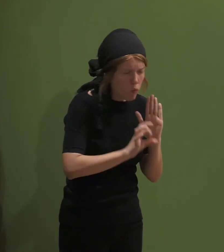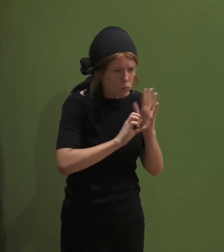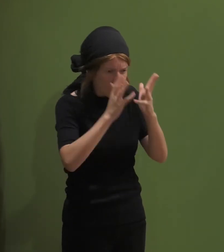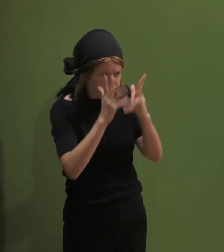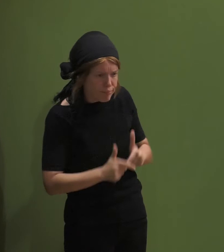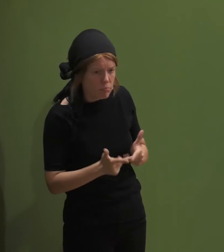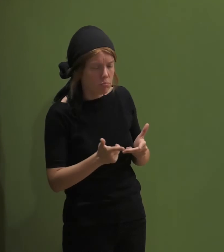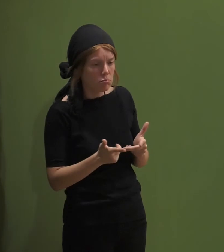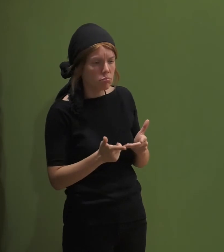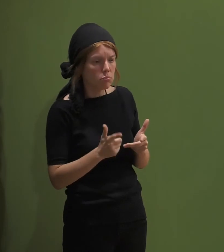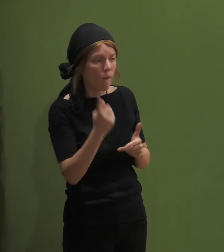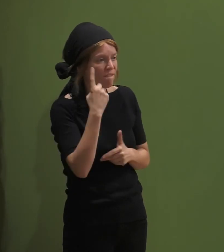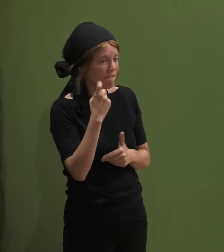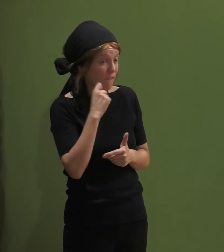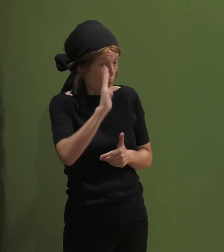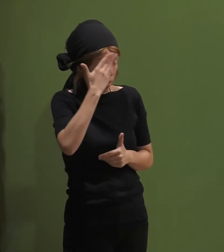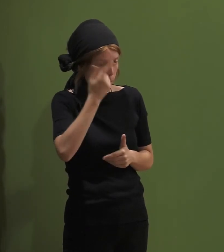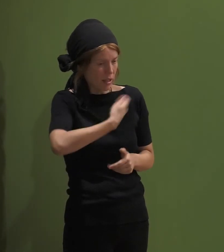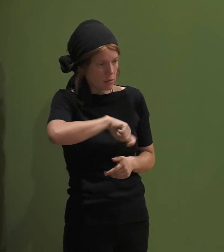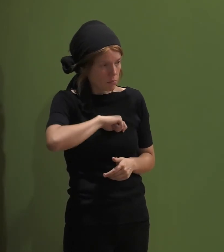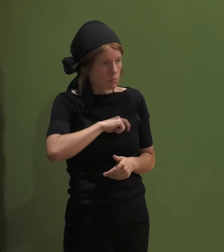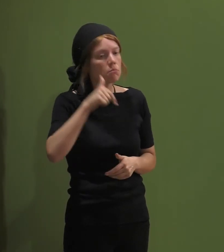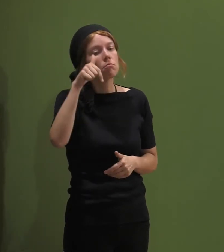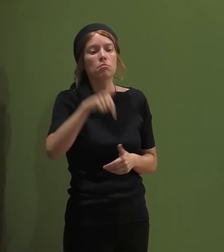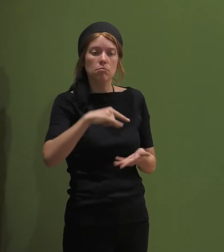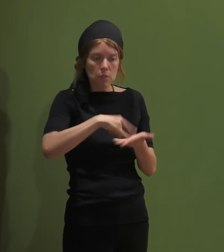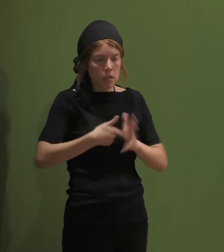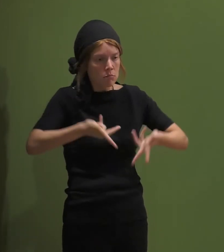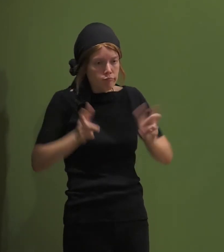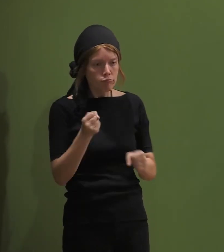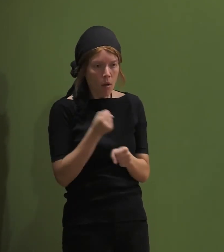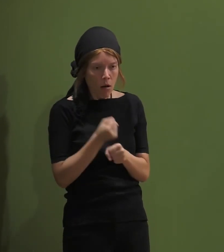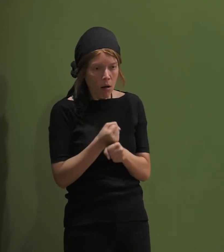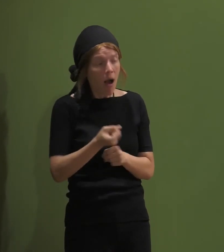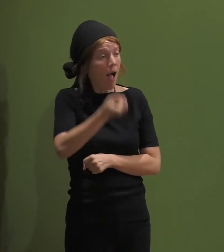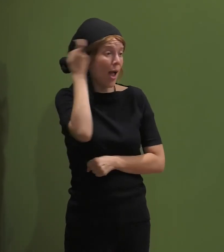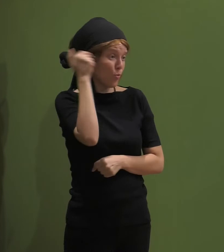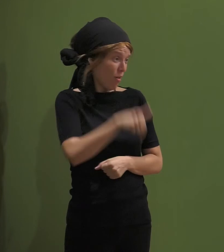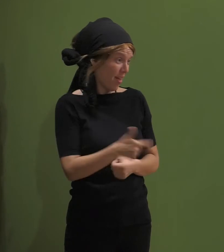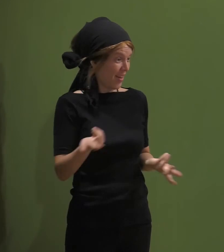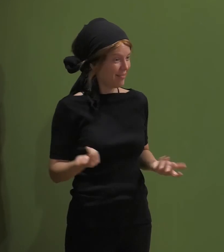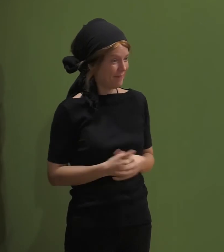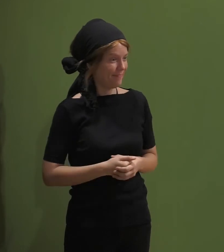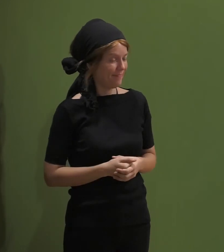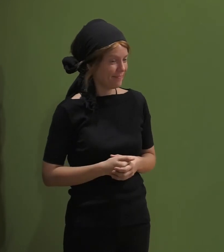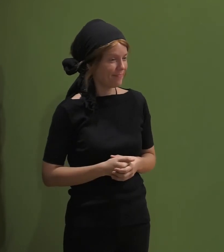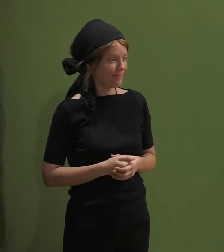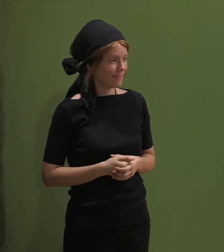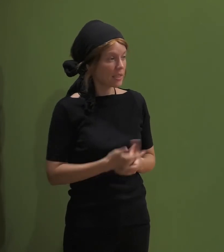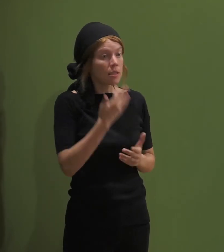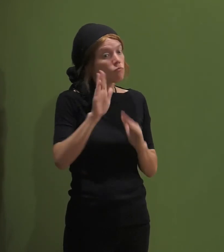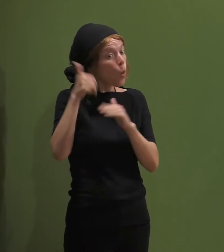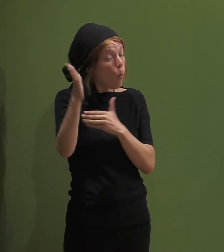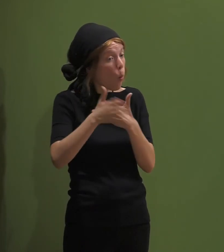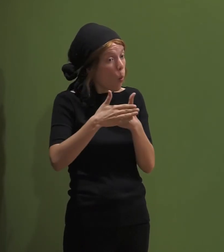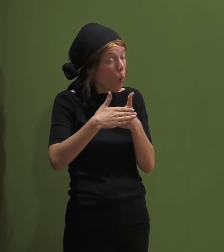de uno de los principales bancos de España, y los ingenieros que están allí sentados trabajando son alumnos, antiguos alumnos de la Universidad de Extremadura. Y si sale de